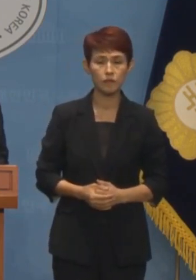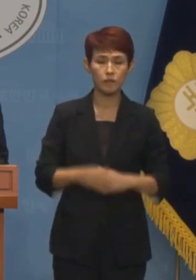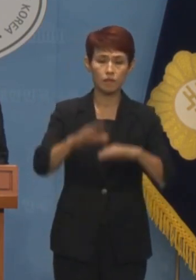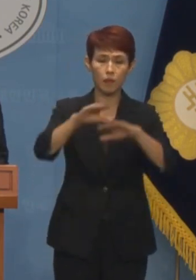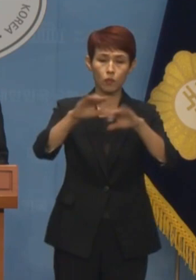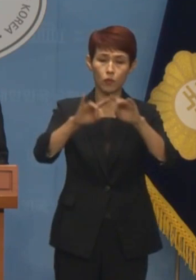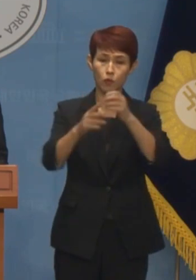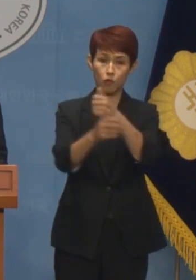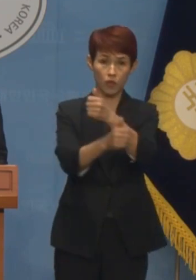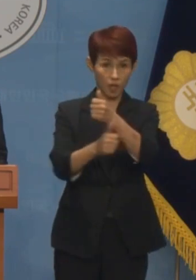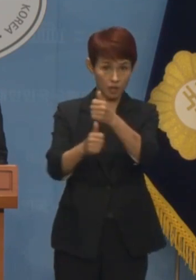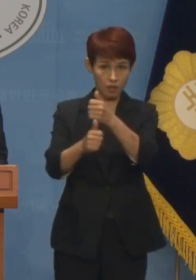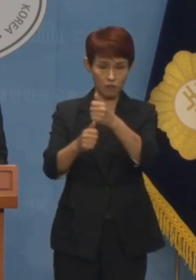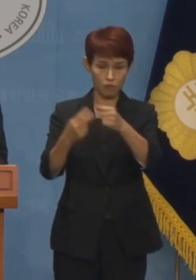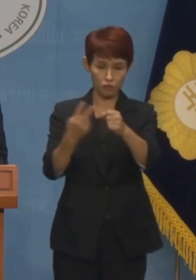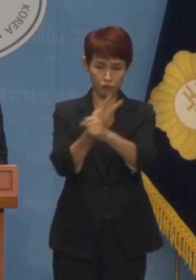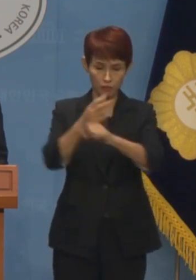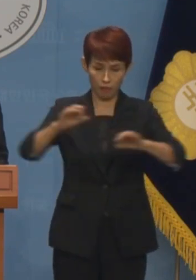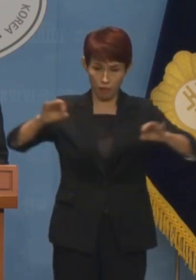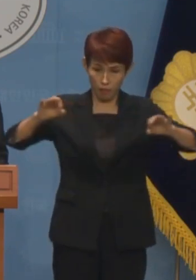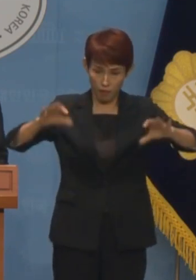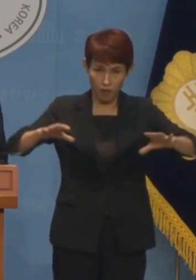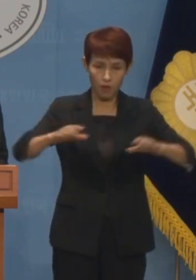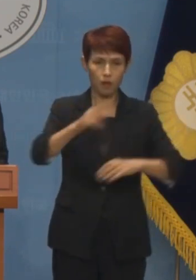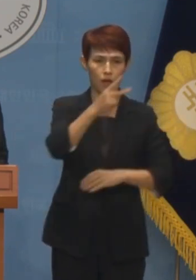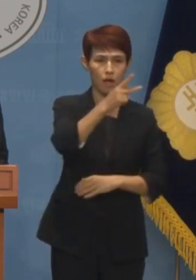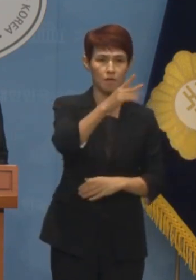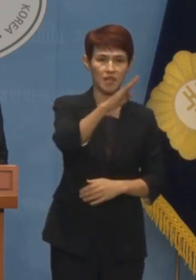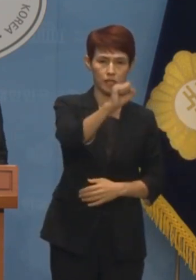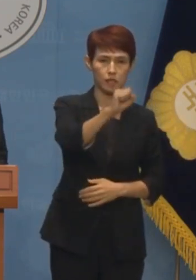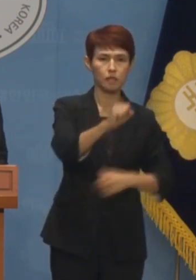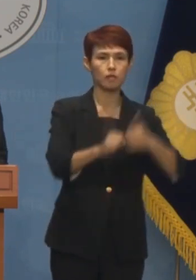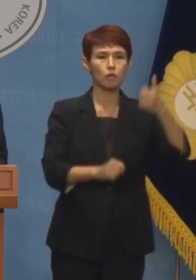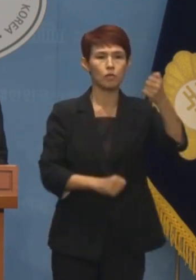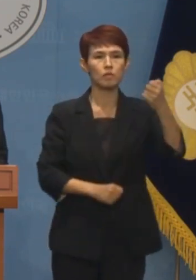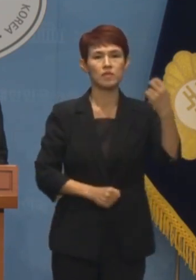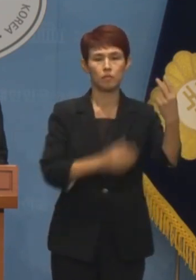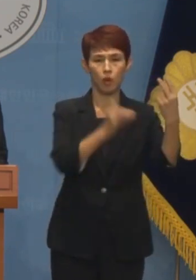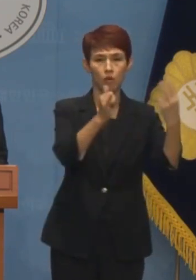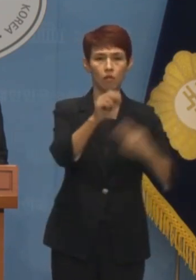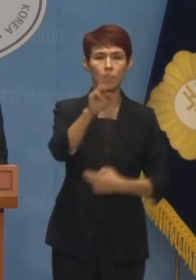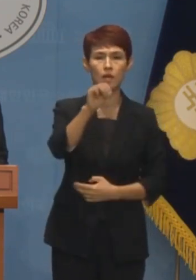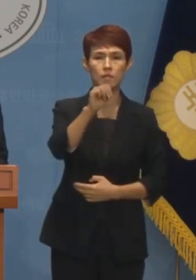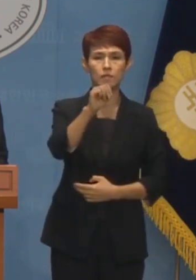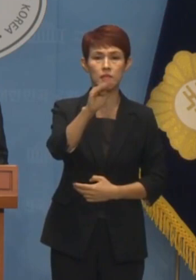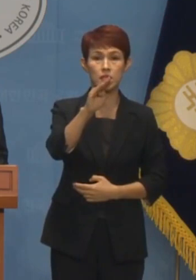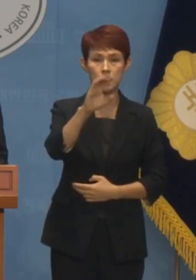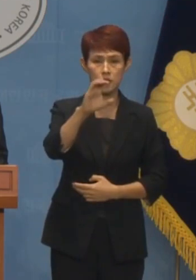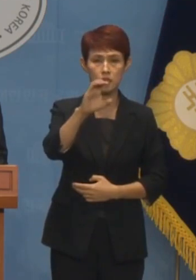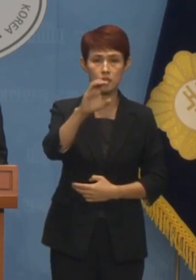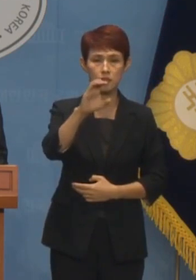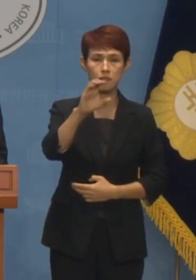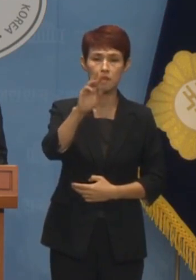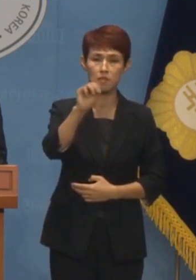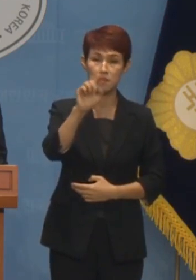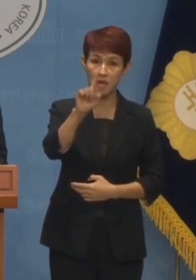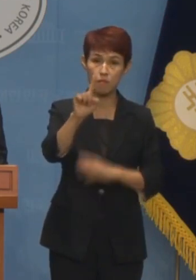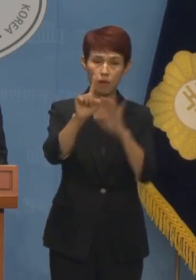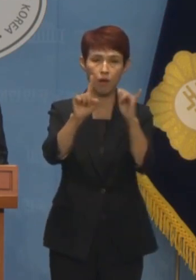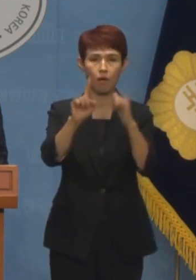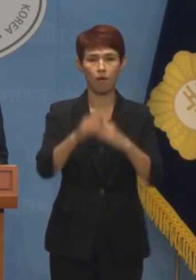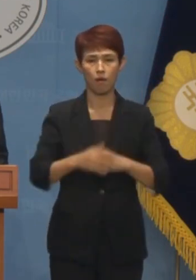방통이 두시간 만에 KBS 52명 MBC 31명